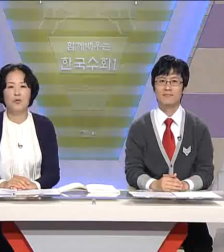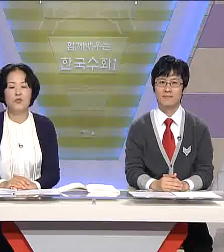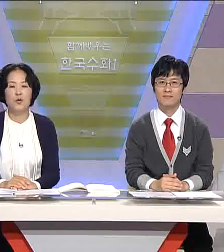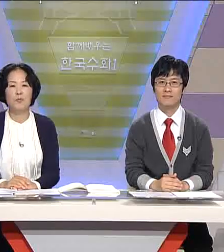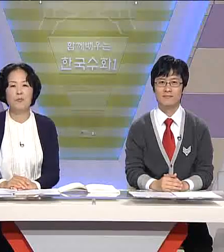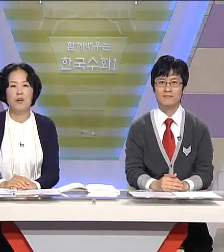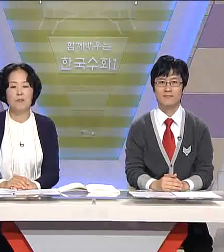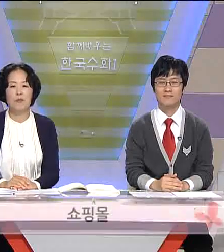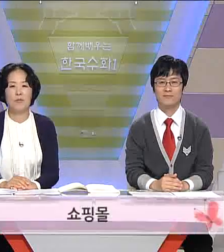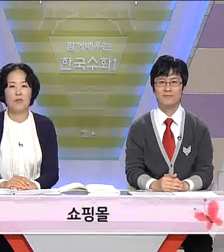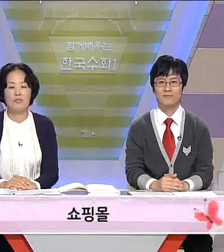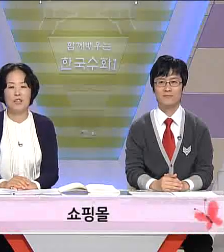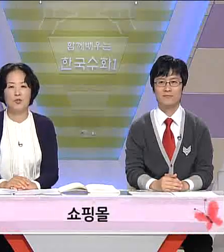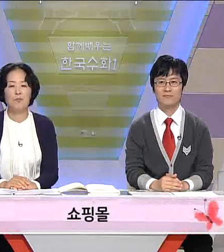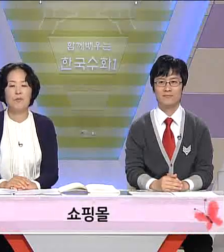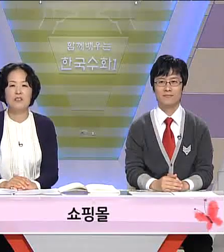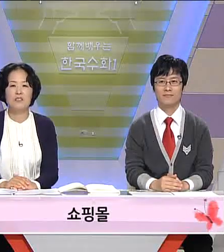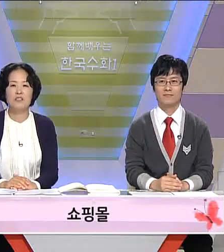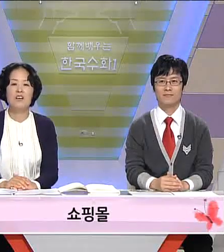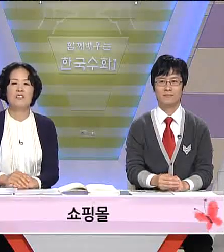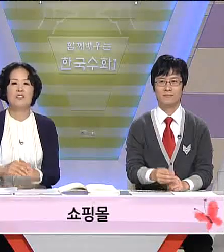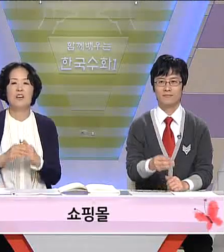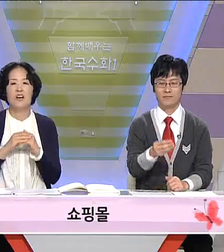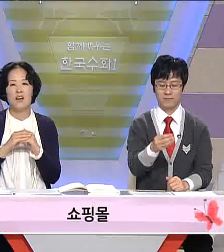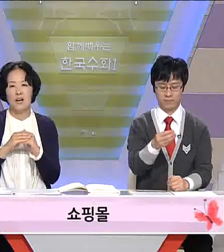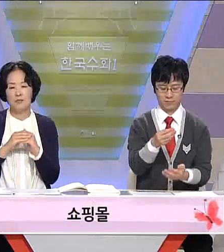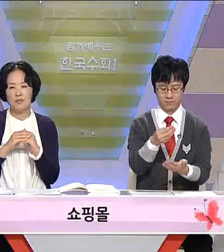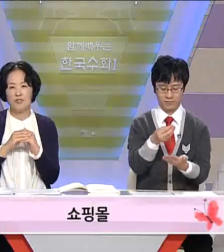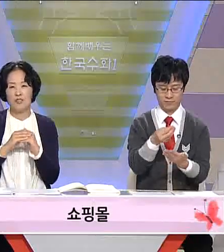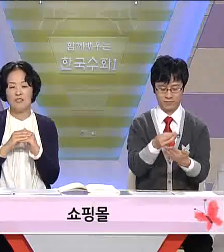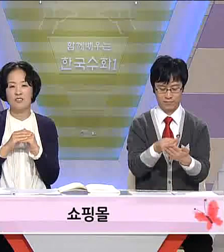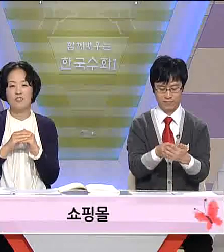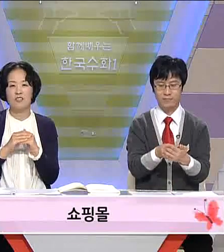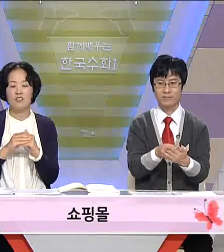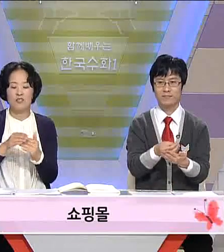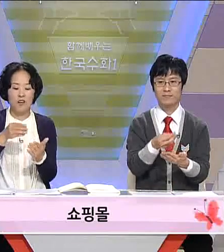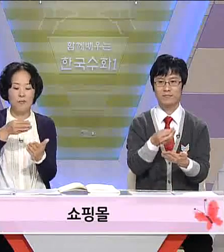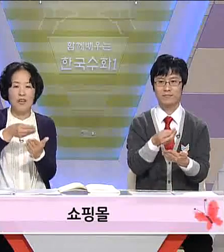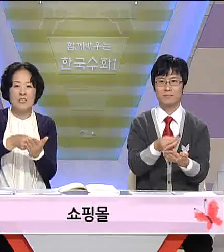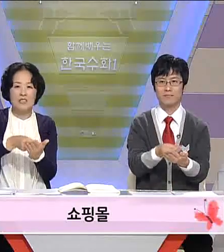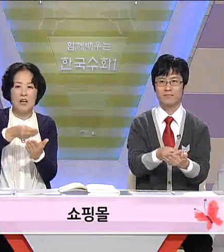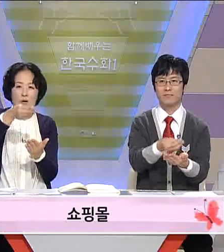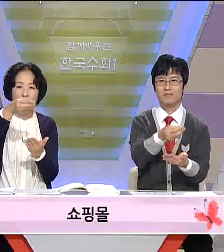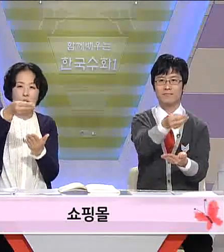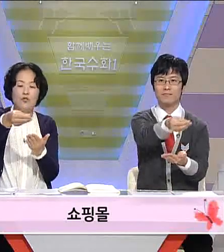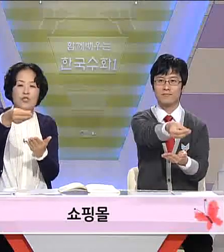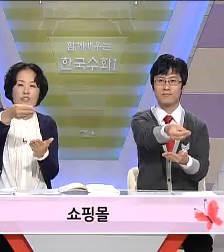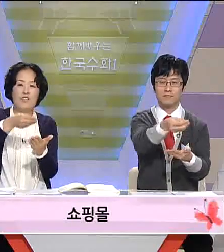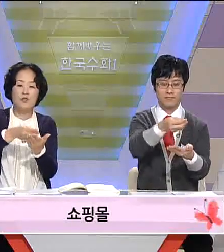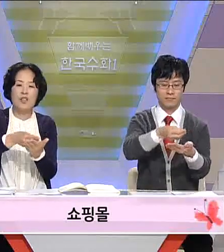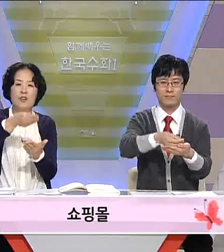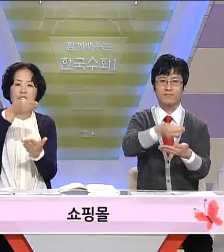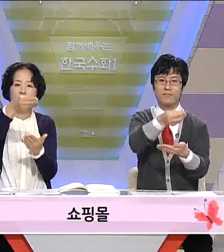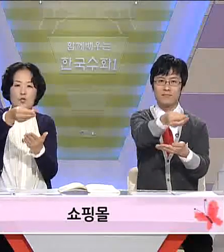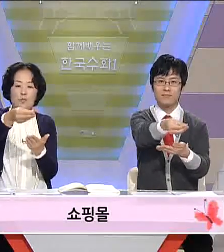용어인 쇼핑몰 한번 배워볼까요? 자, 쇼핑은 저희가 앞서서 가르쳐드렸던 것처럼 자, 외국 수화를 그대로 차용해서 하는